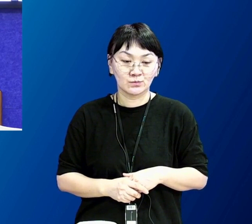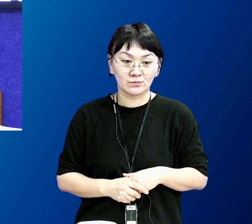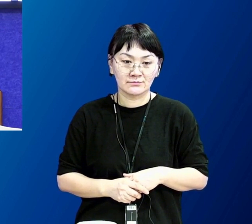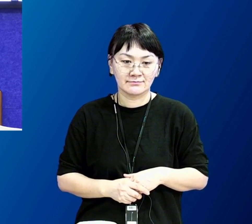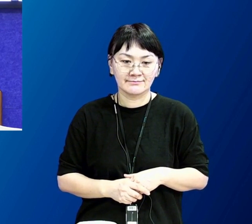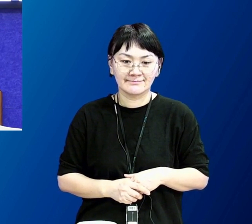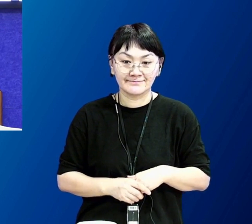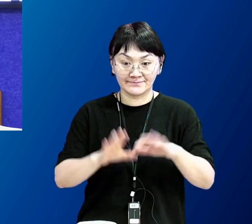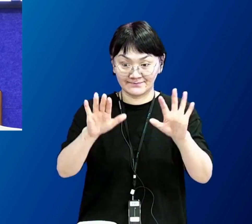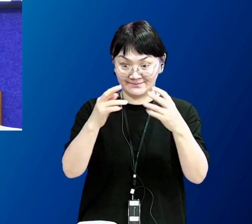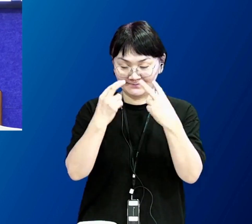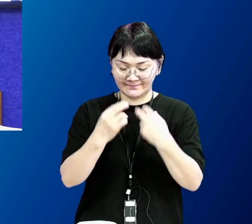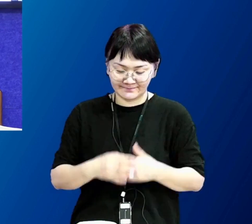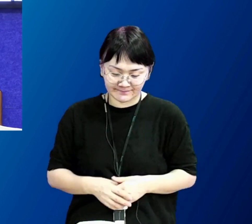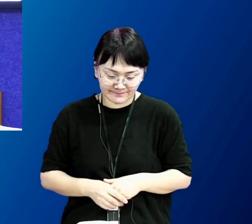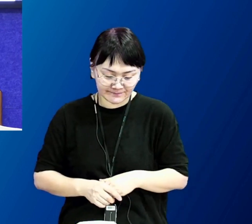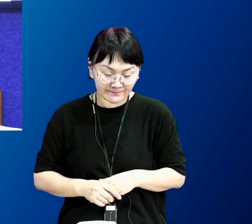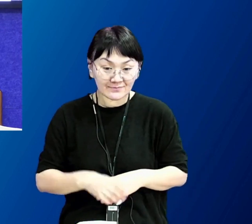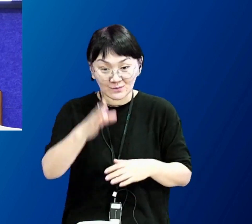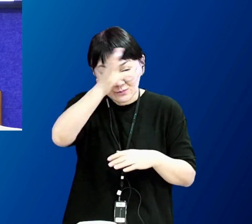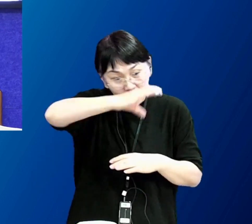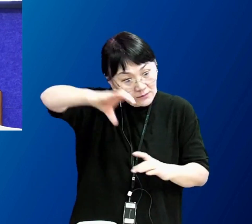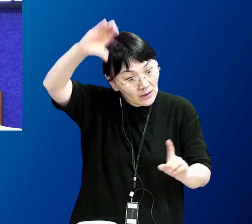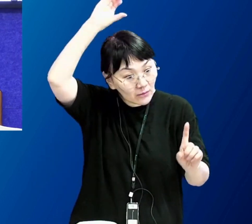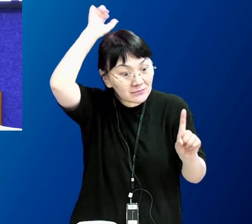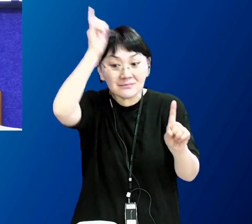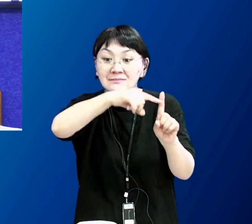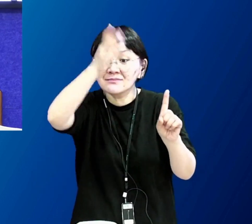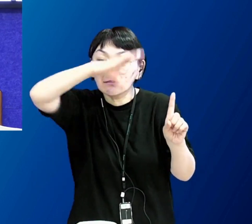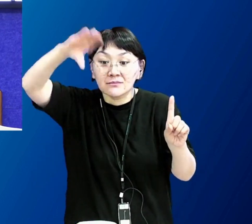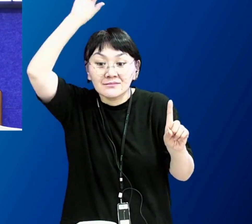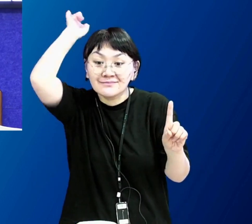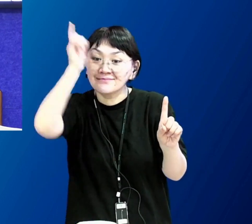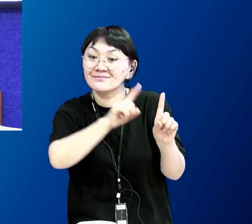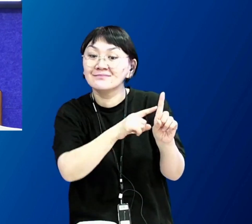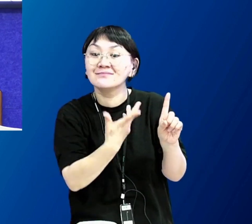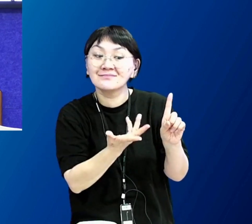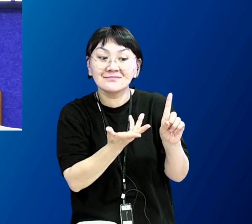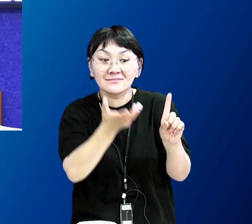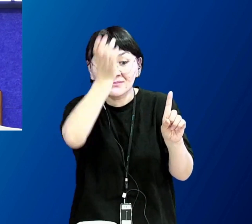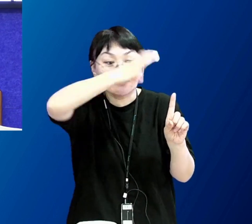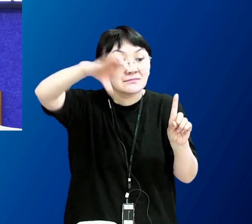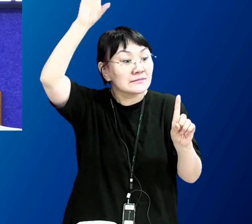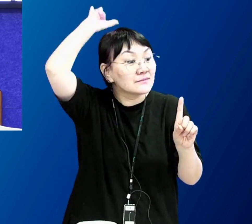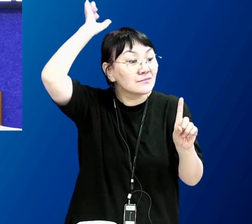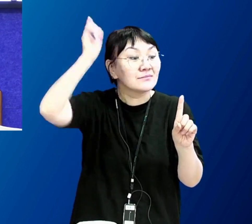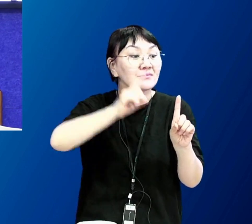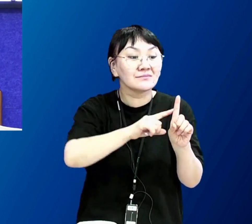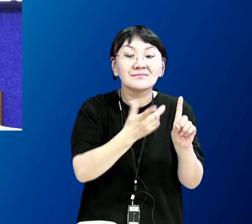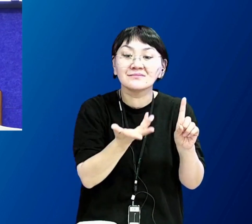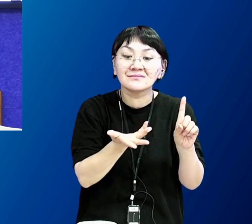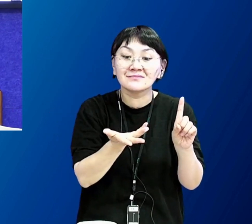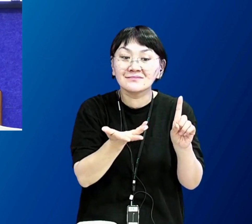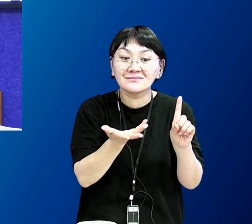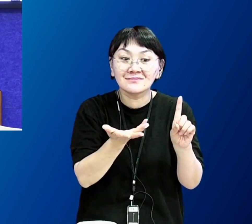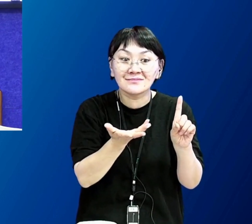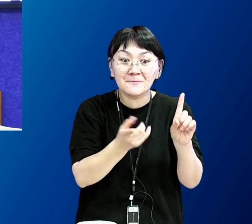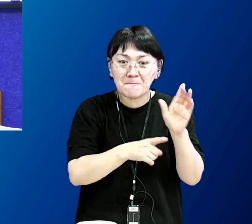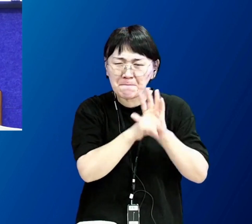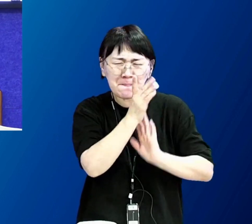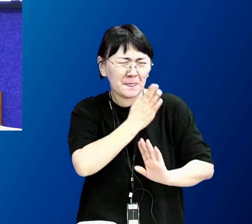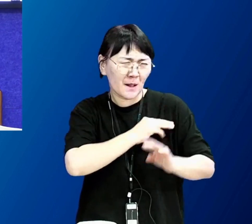За тэгвэл бодож үзье. Соломон хань харин яасан бол? Соломон яасан гинэ? Нэг л